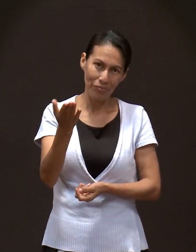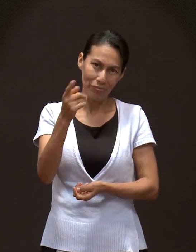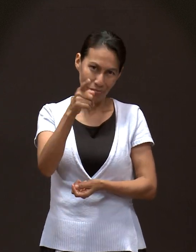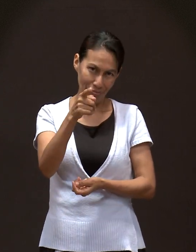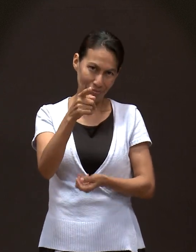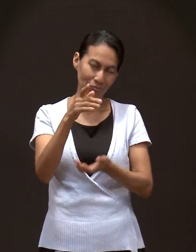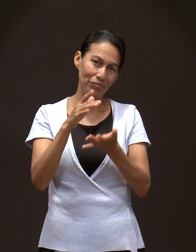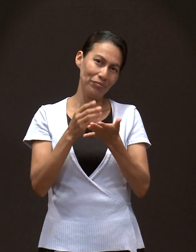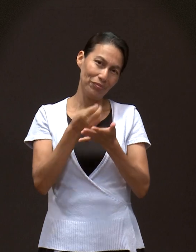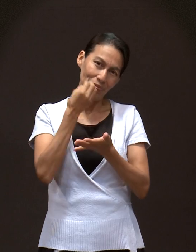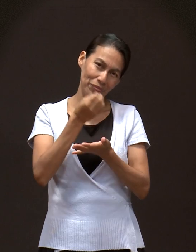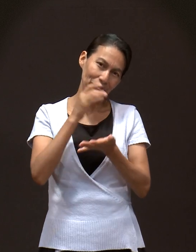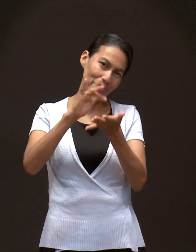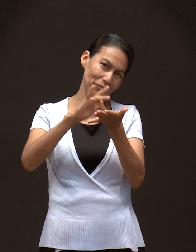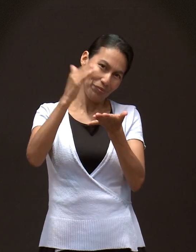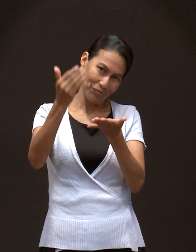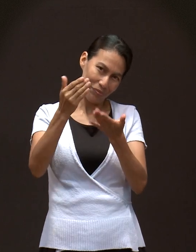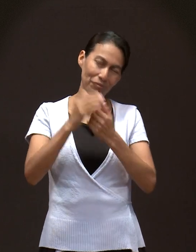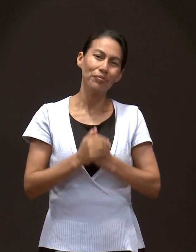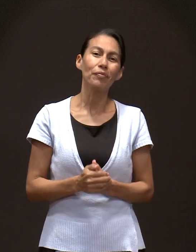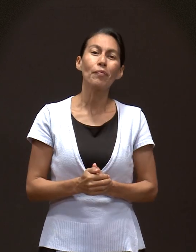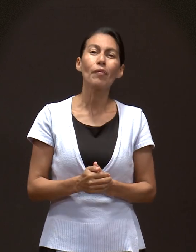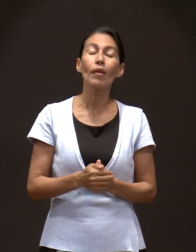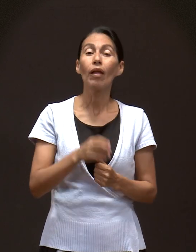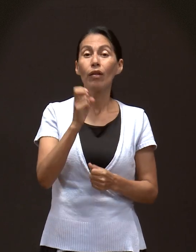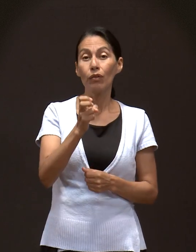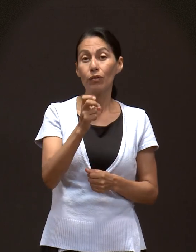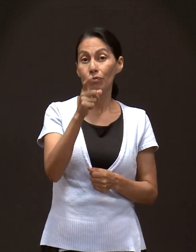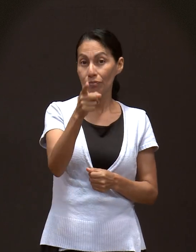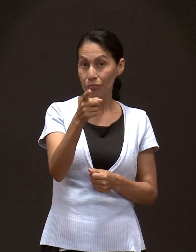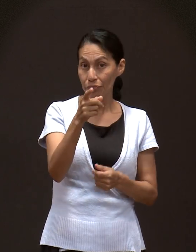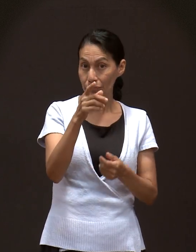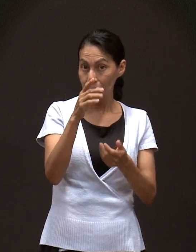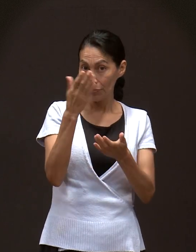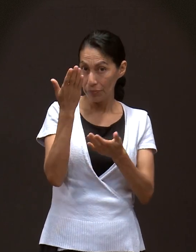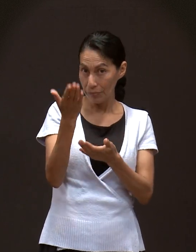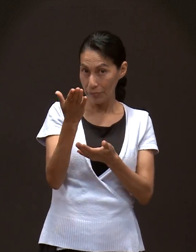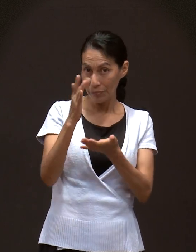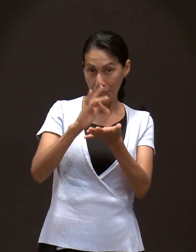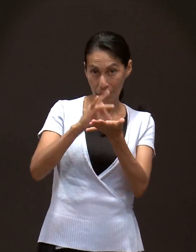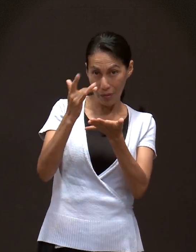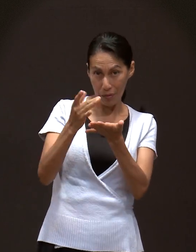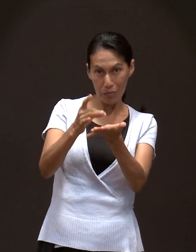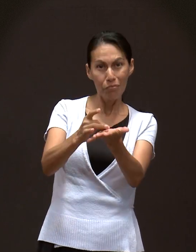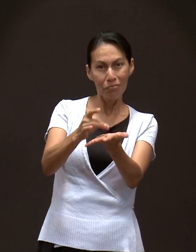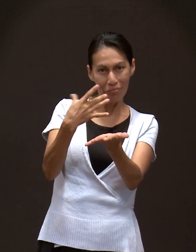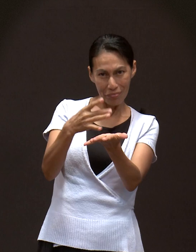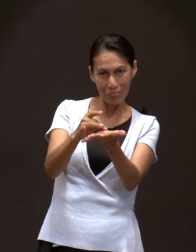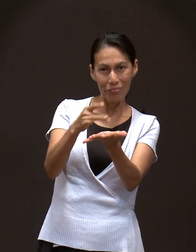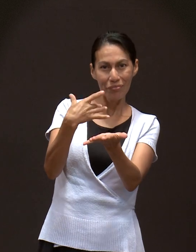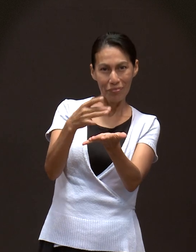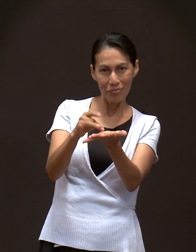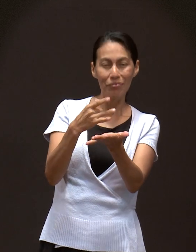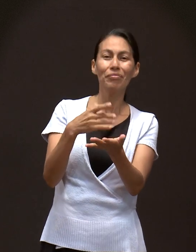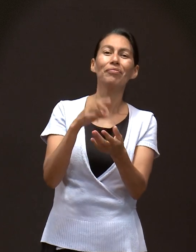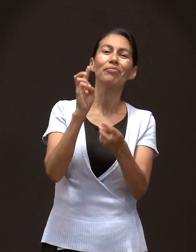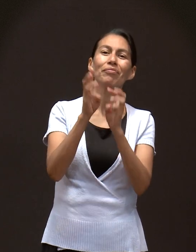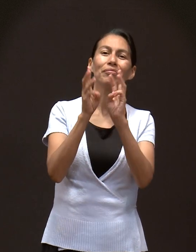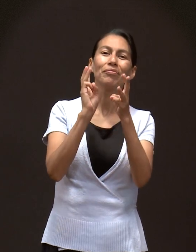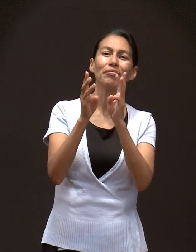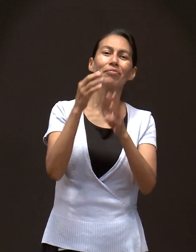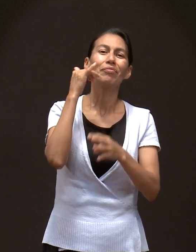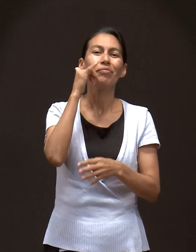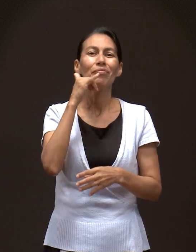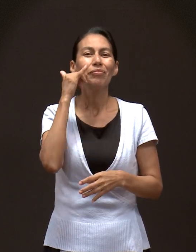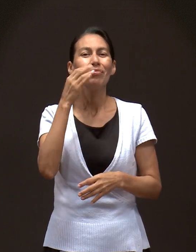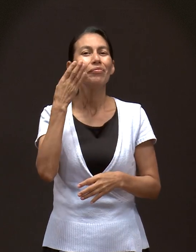apoyando tu oración y tu agradecimiento. Así que envía los pedidos y también tus agradecimientos a los medios